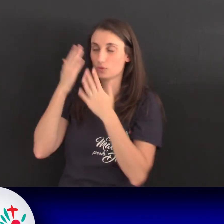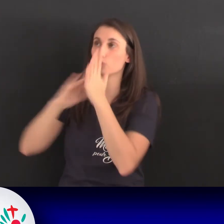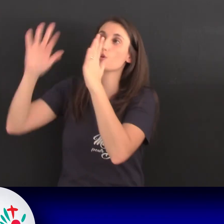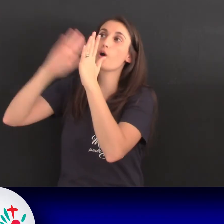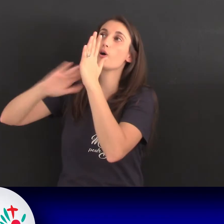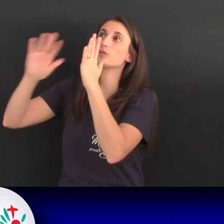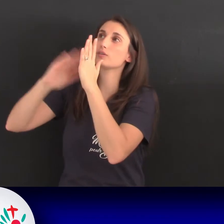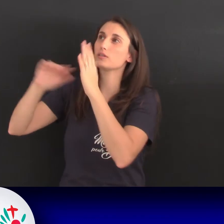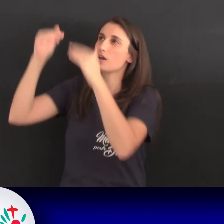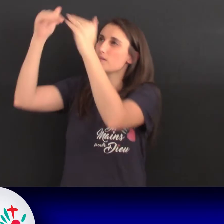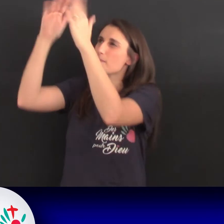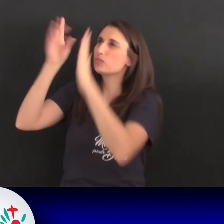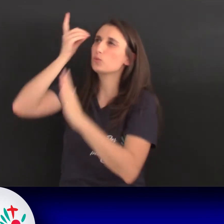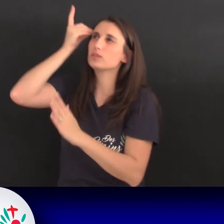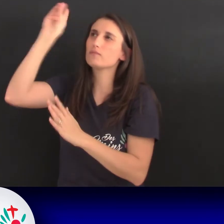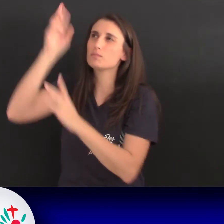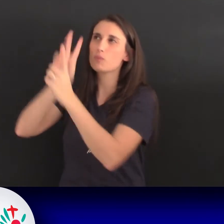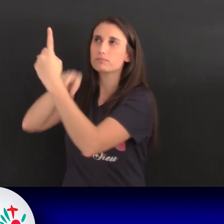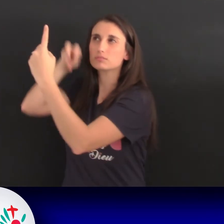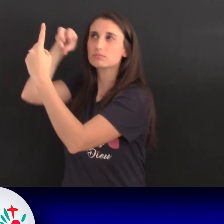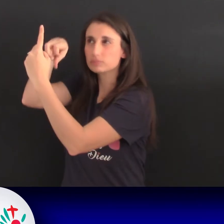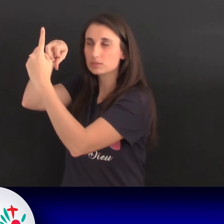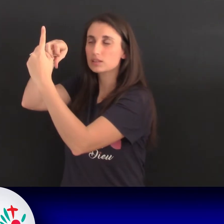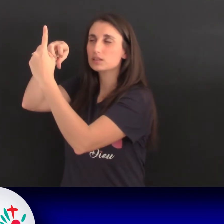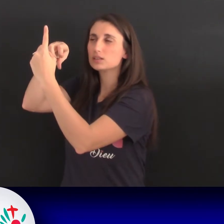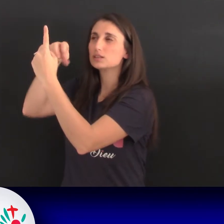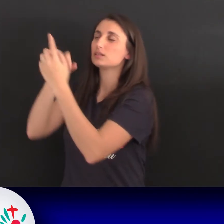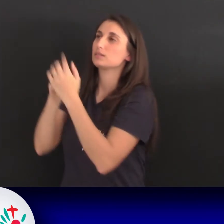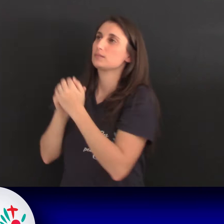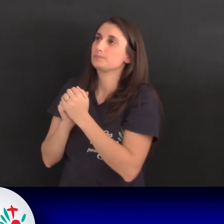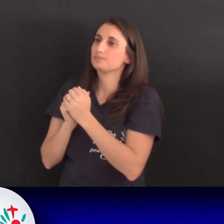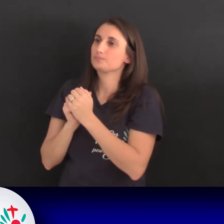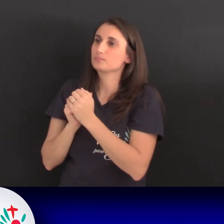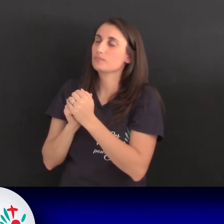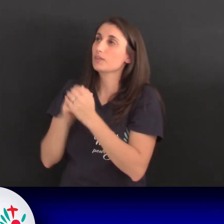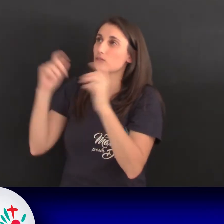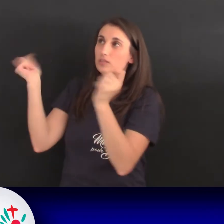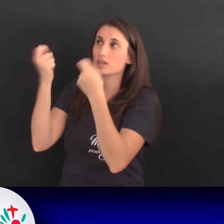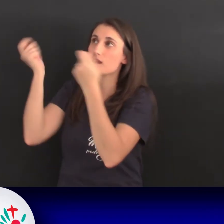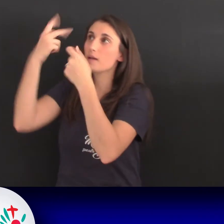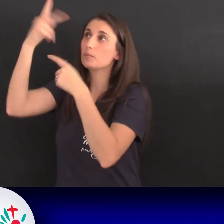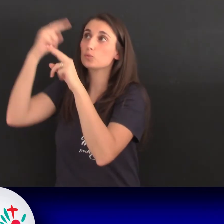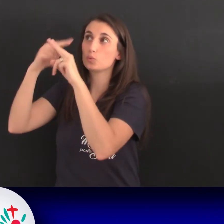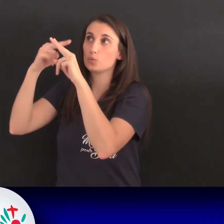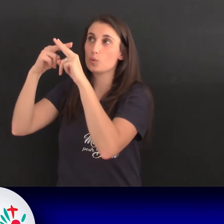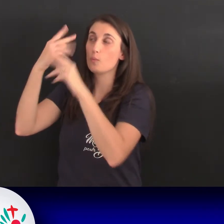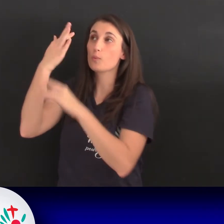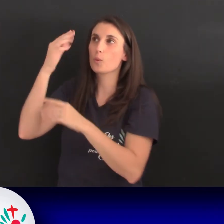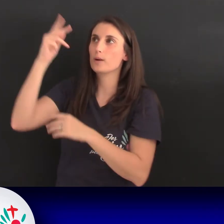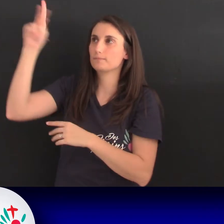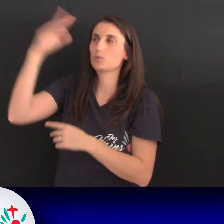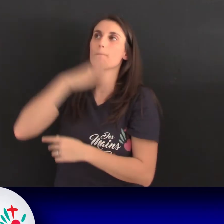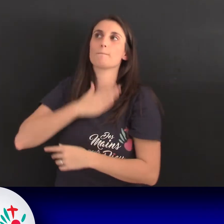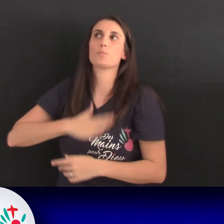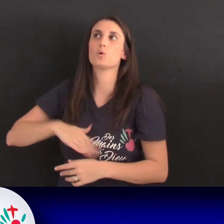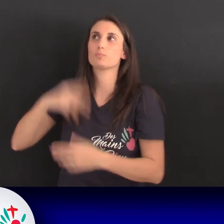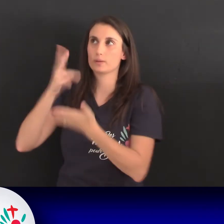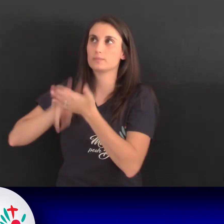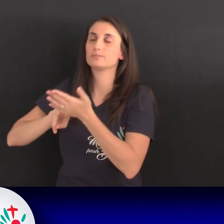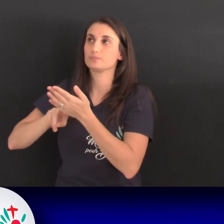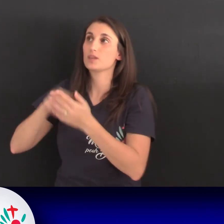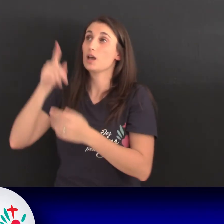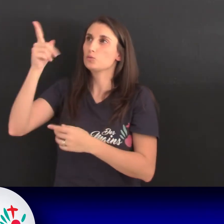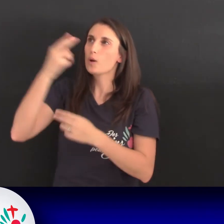je célèbre ton nom à cause de ta bonté et de ta vérité. Oui, tu as surpassé ta réputation dans